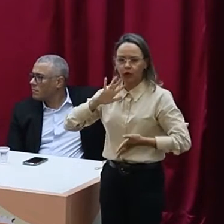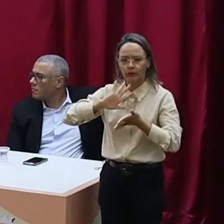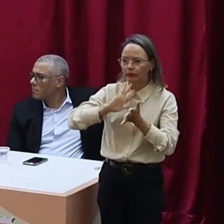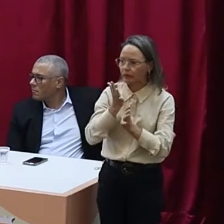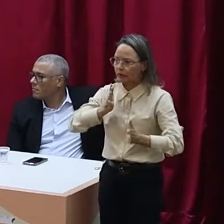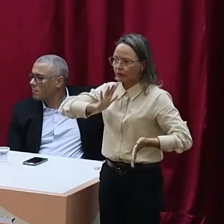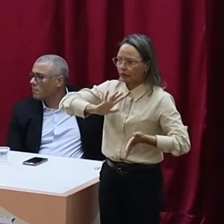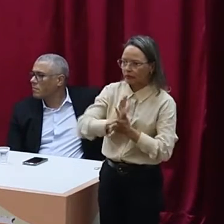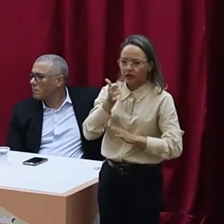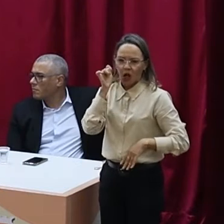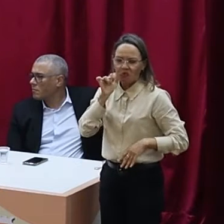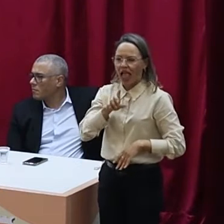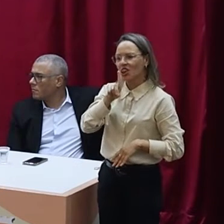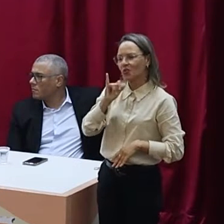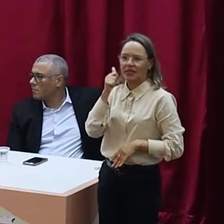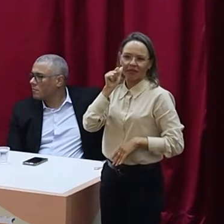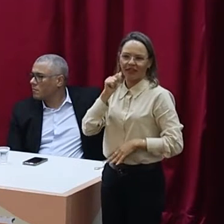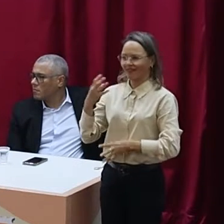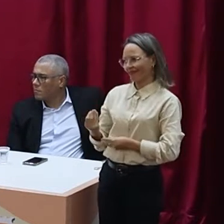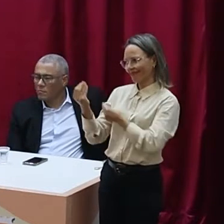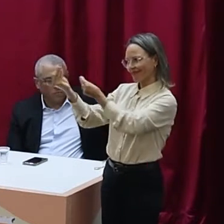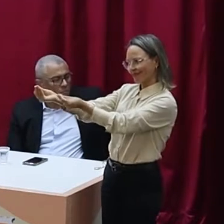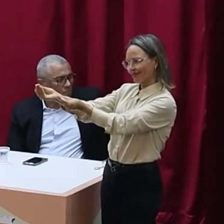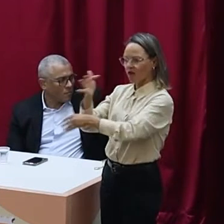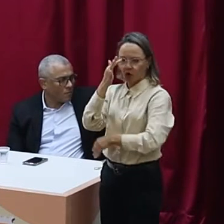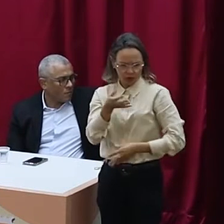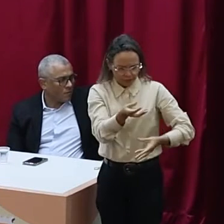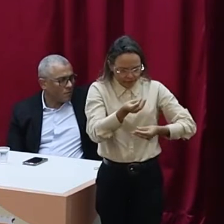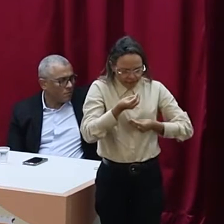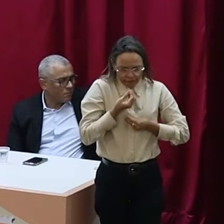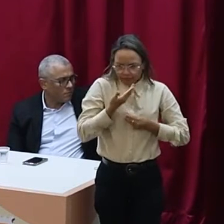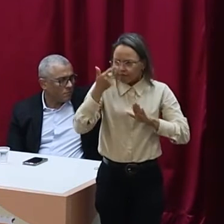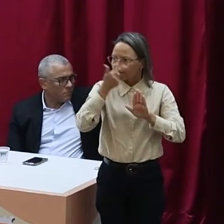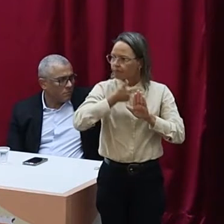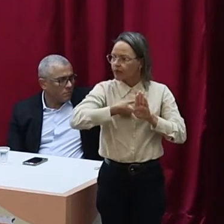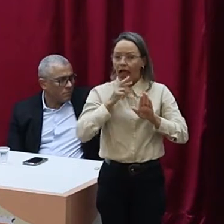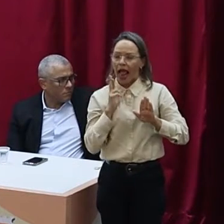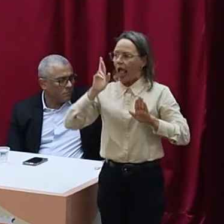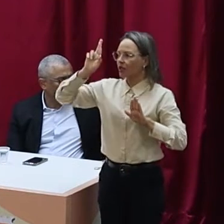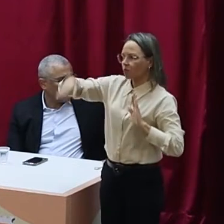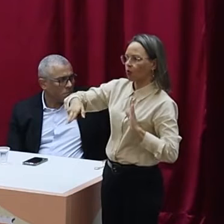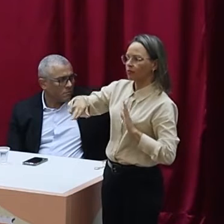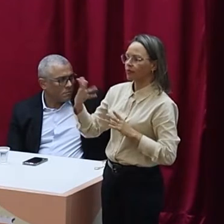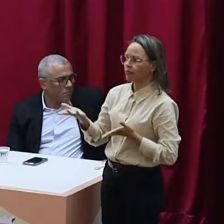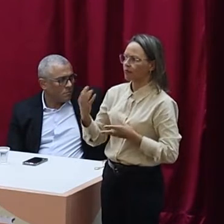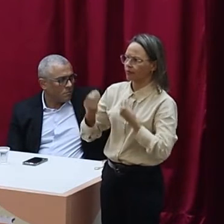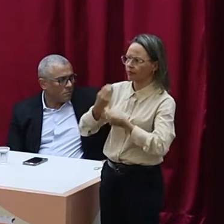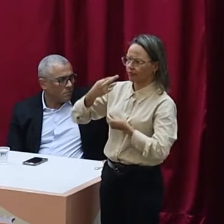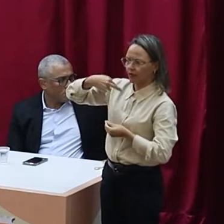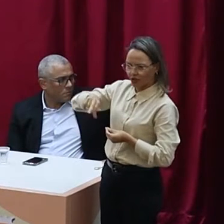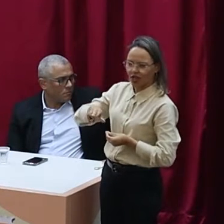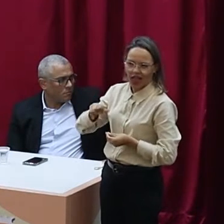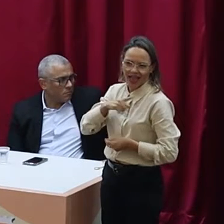preconceituoso com mulheres, e aí no Dia das Mulheres vai lá e entrega uma flor, né? E é muito interessante o jeito que ela responde, né? Ela usa os termos religiosos, né? Marielle